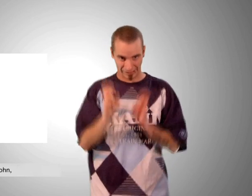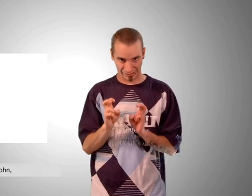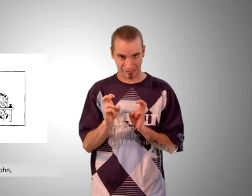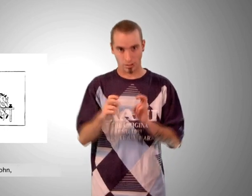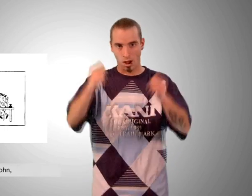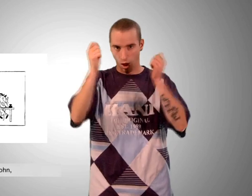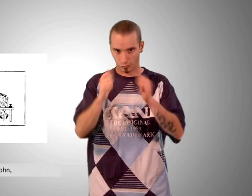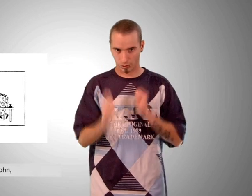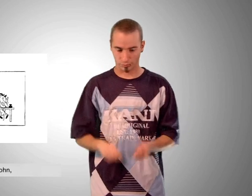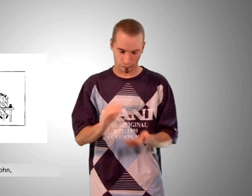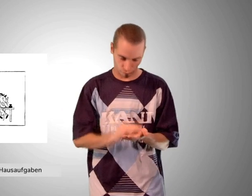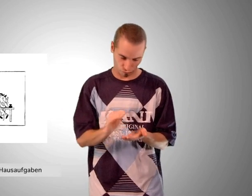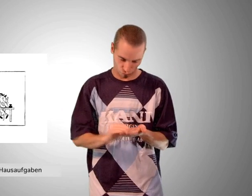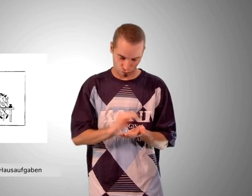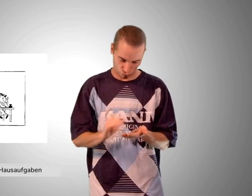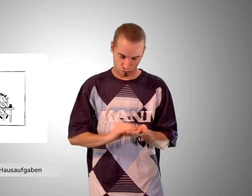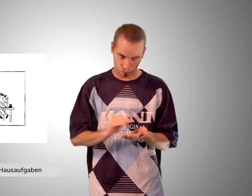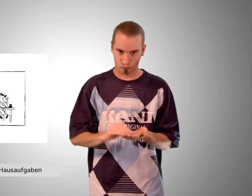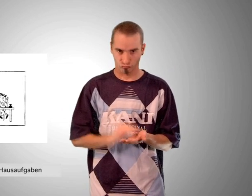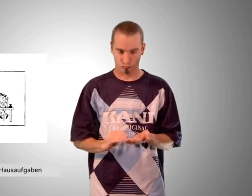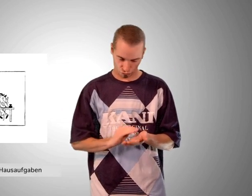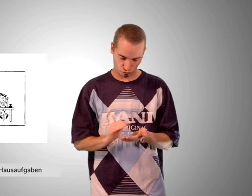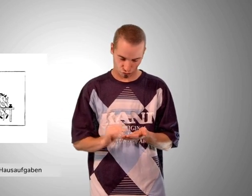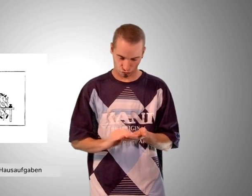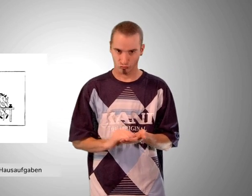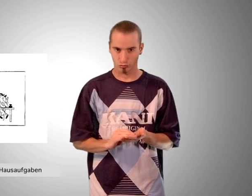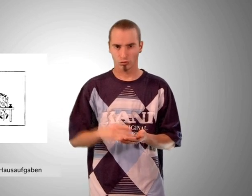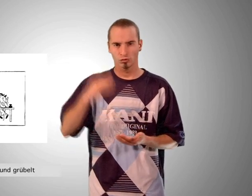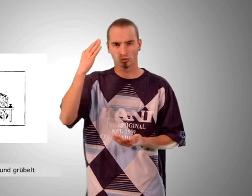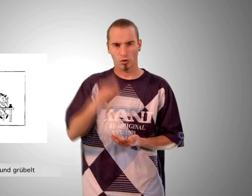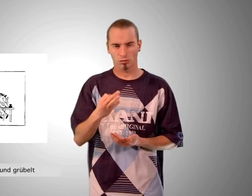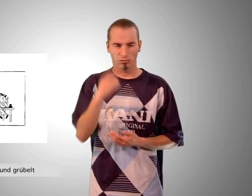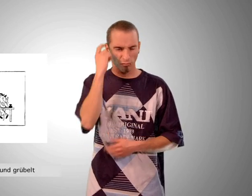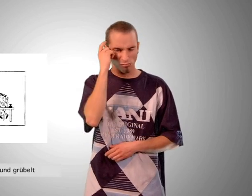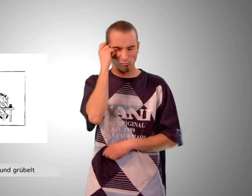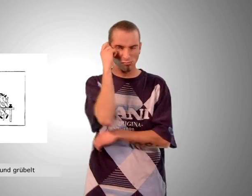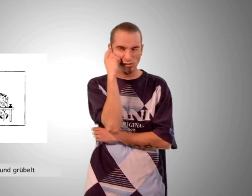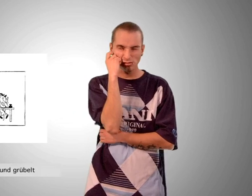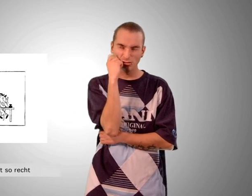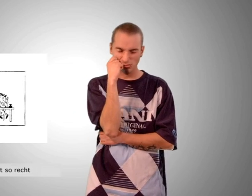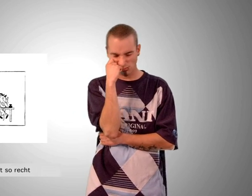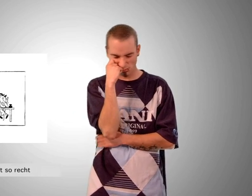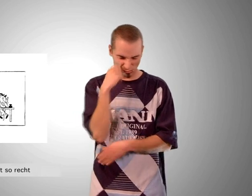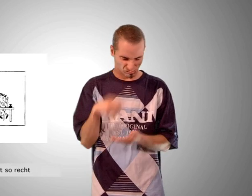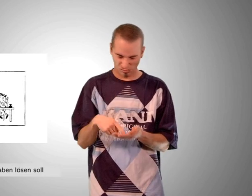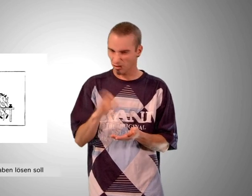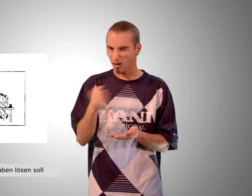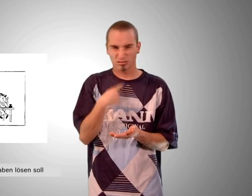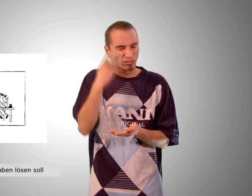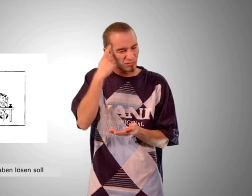Der Sohn sitzt zu Hause an seinen Hausaufgaben und er grübelt und grübelt und weiß nicht so recht, wie er die Aufgaben